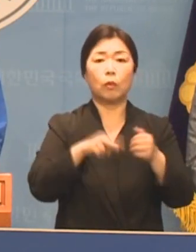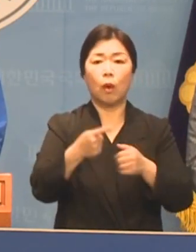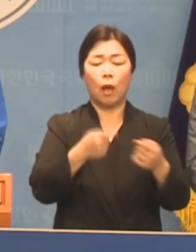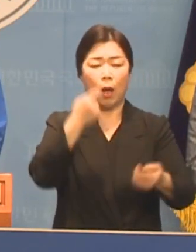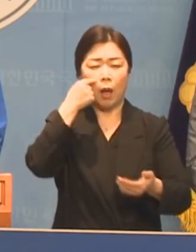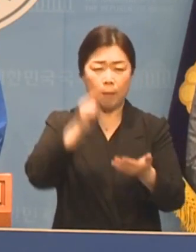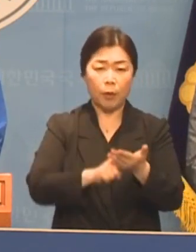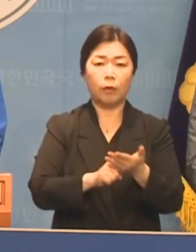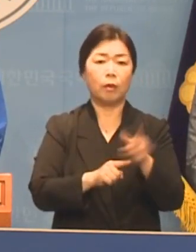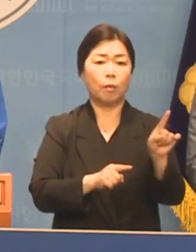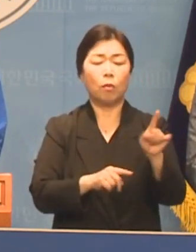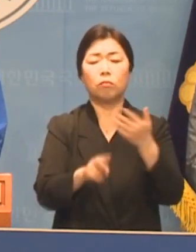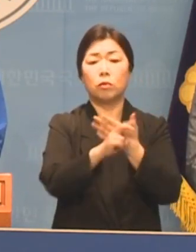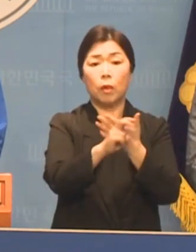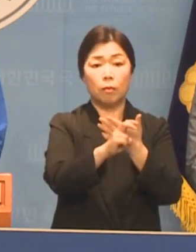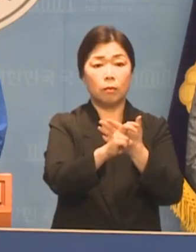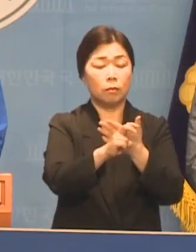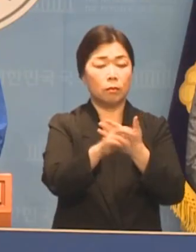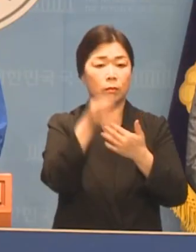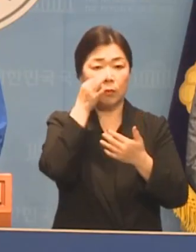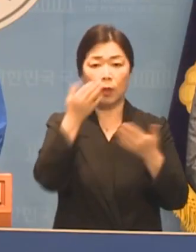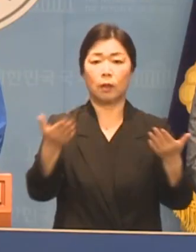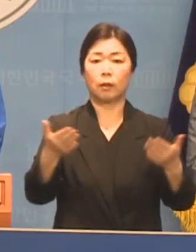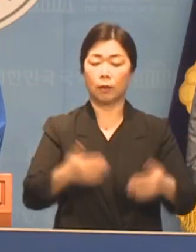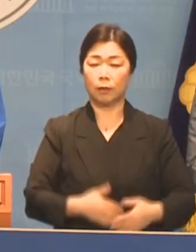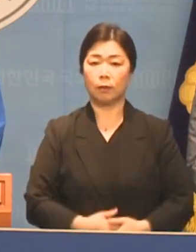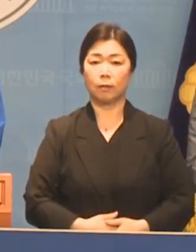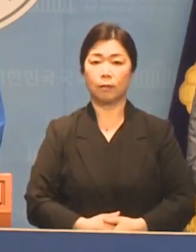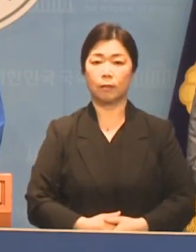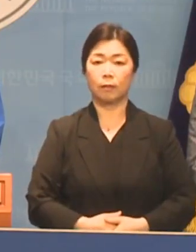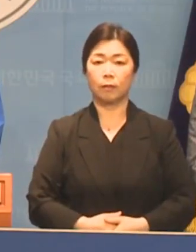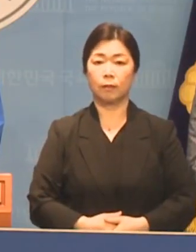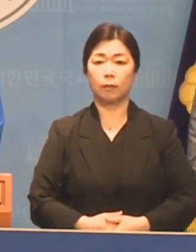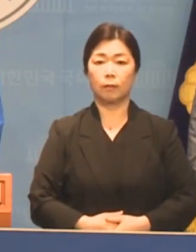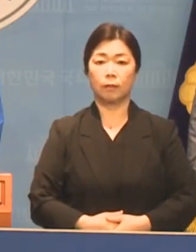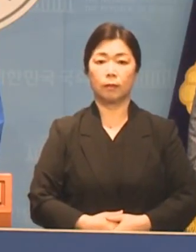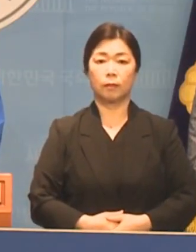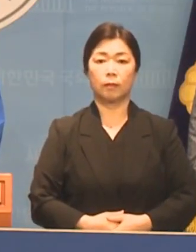푼도 불법적인 돈이 나오지 않고 있지 않습니까?